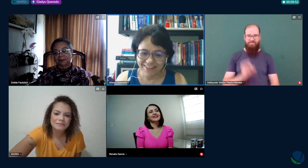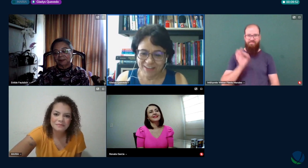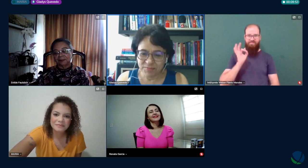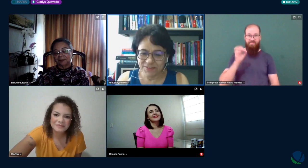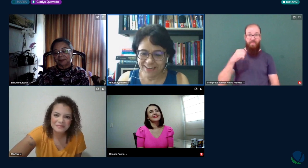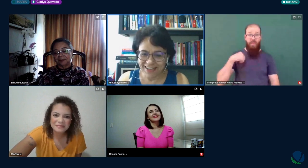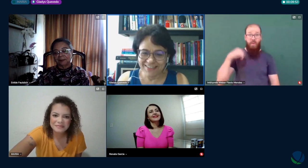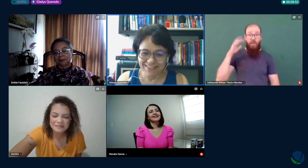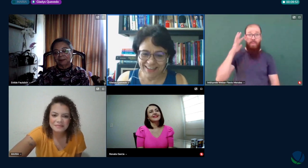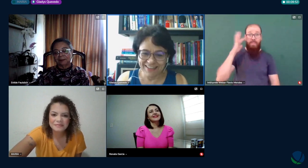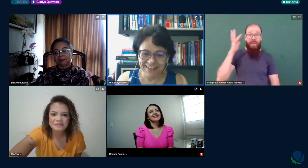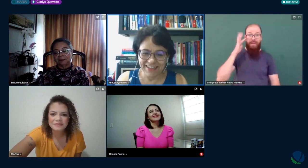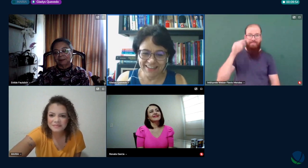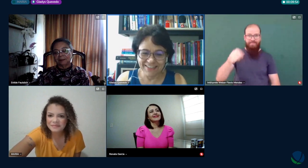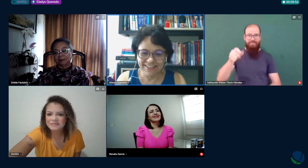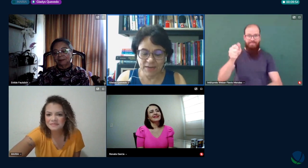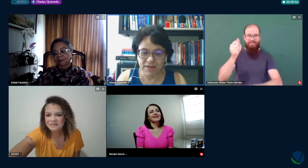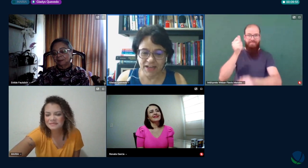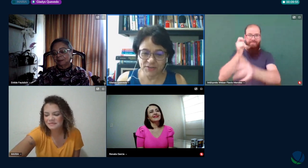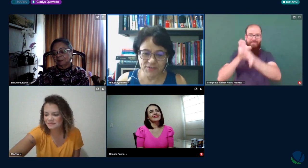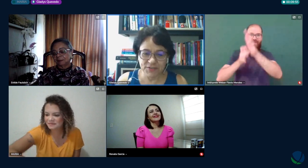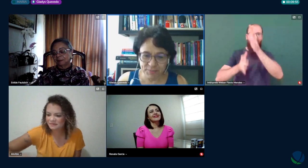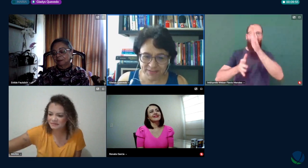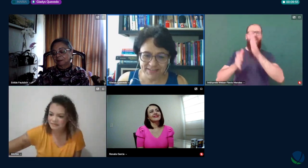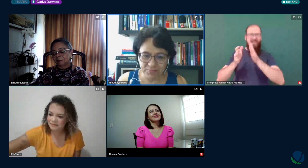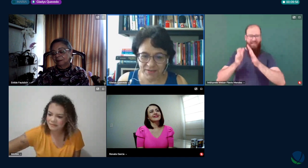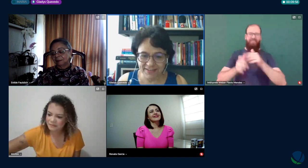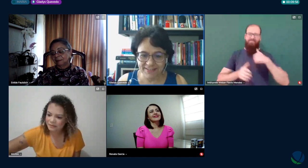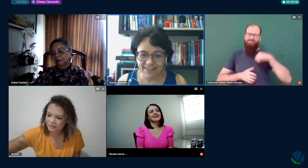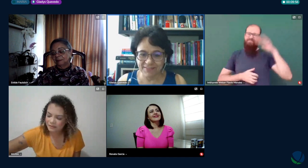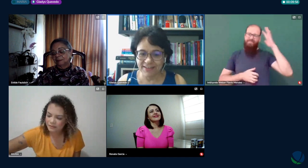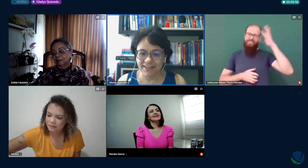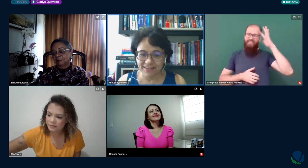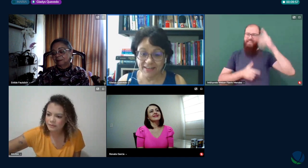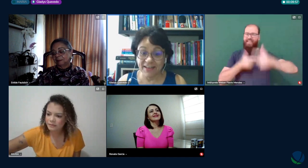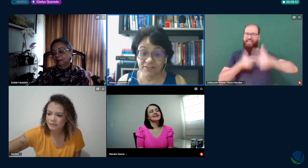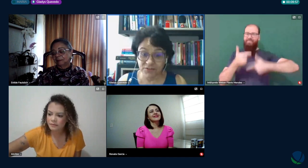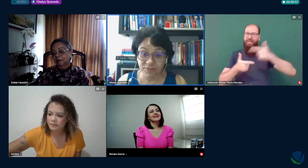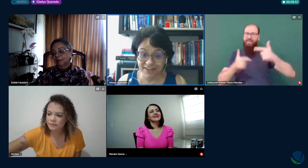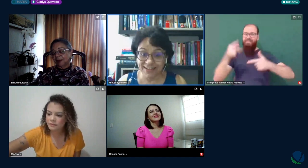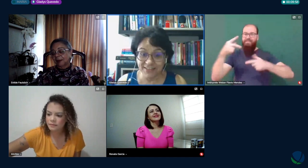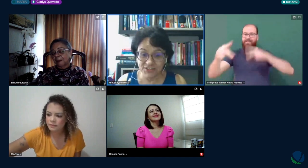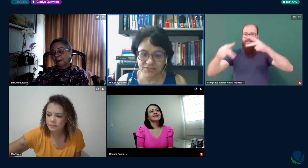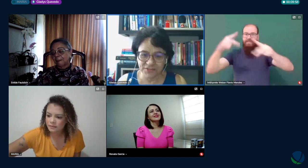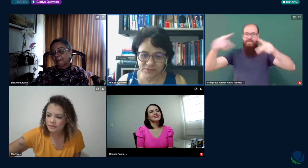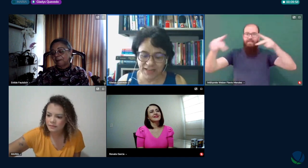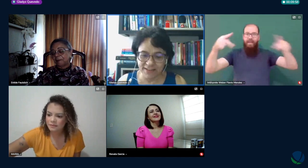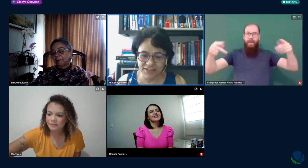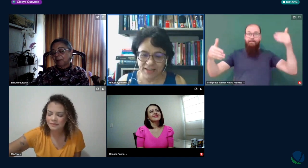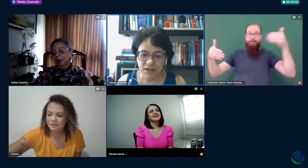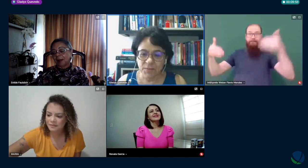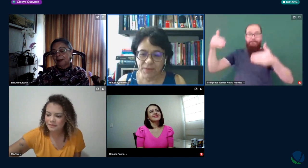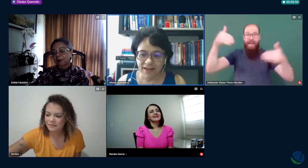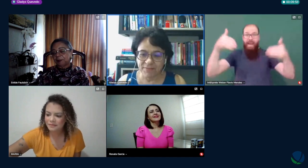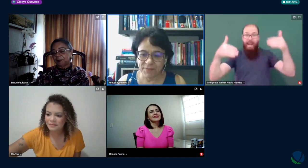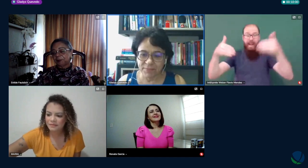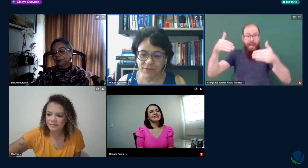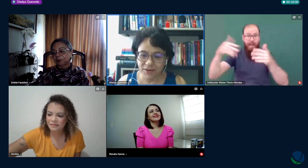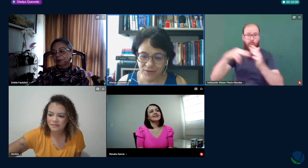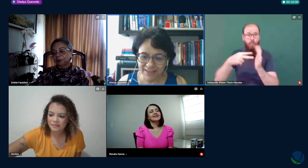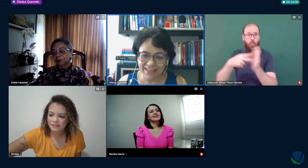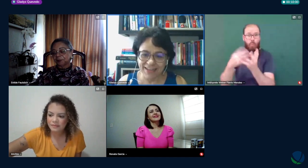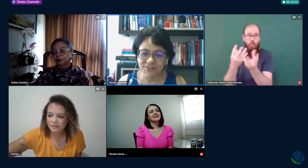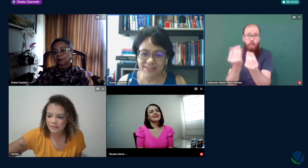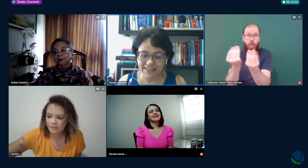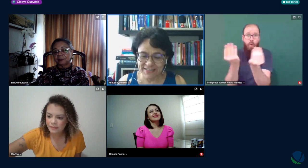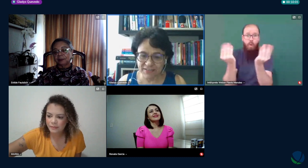imaginei que por trás desse trabalho dos seus participantes teria havido uma grande dificuldade para